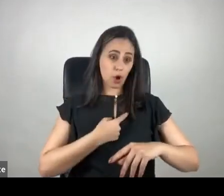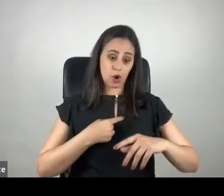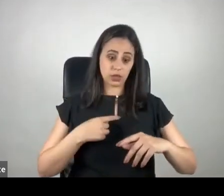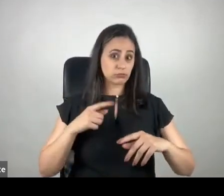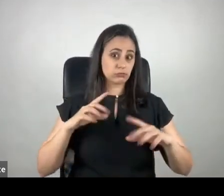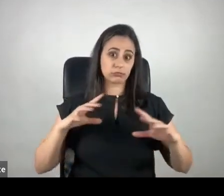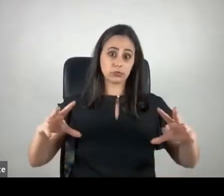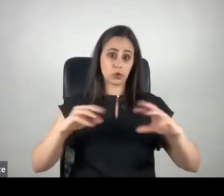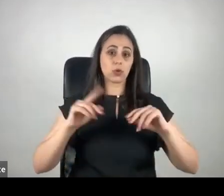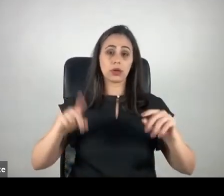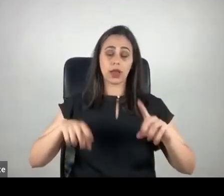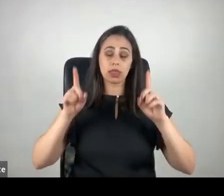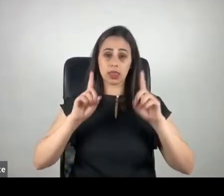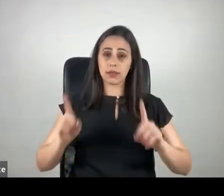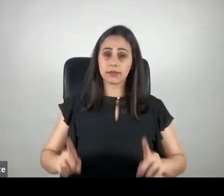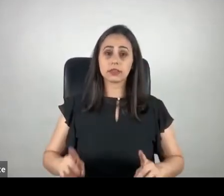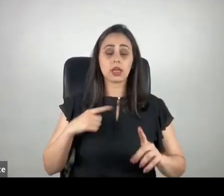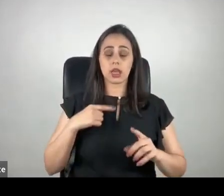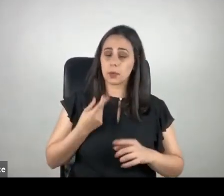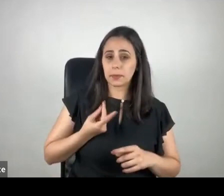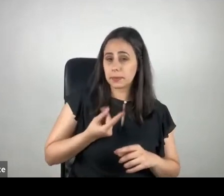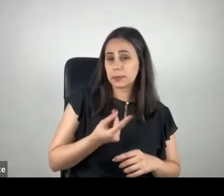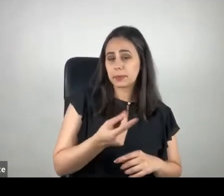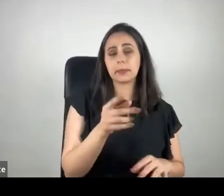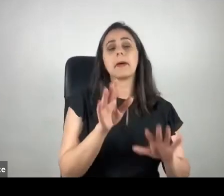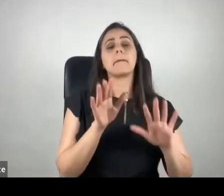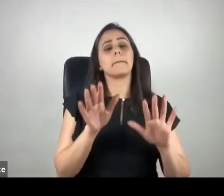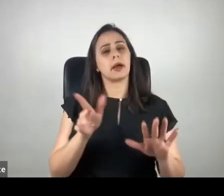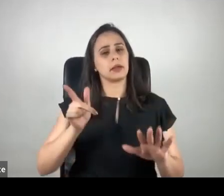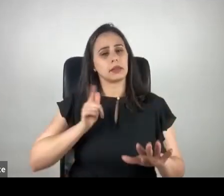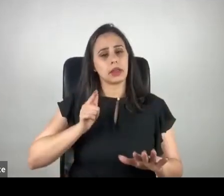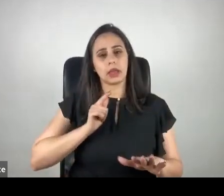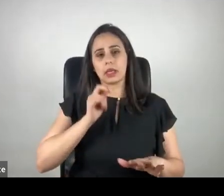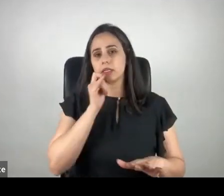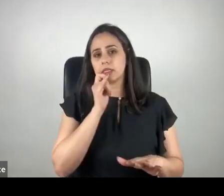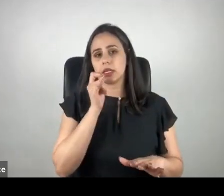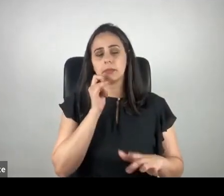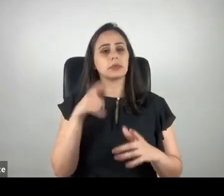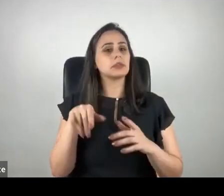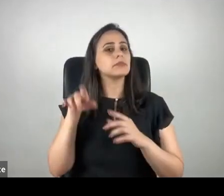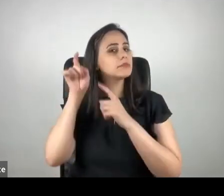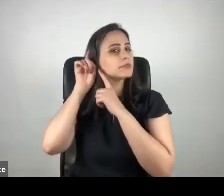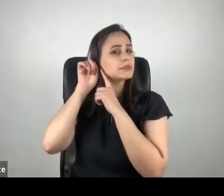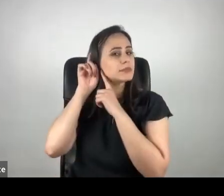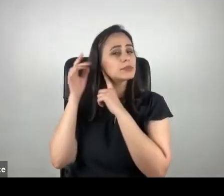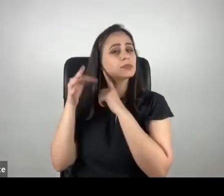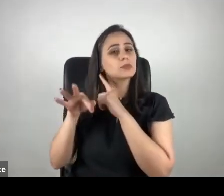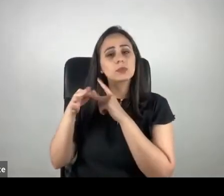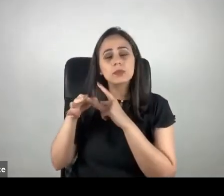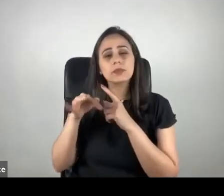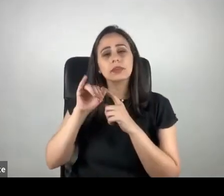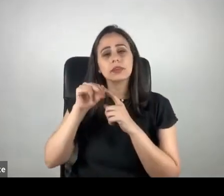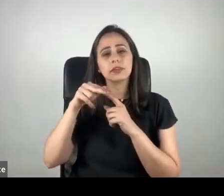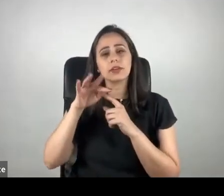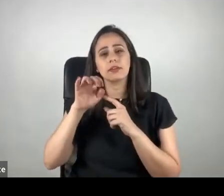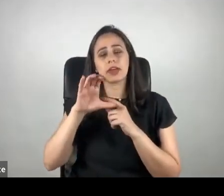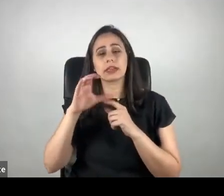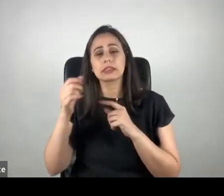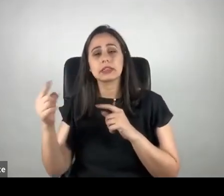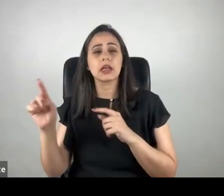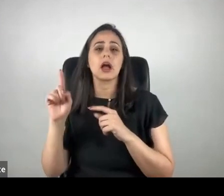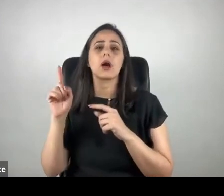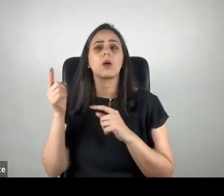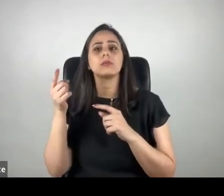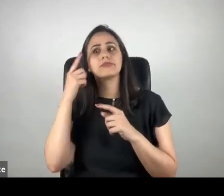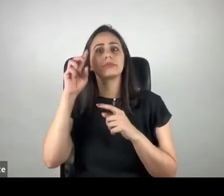Eu sou permanente, mas quem aqui teve infecção de ouvido e ficou alguns dias ou